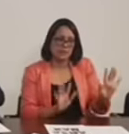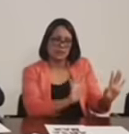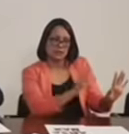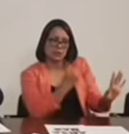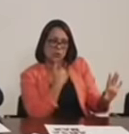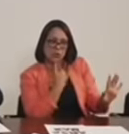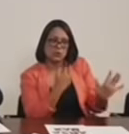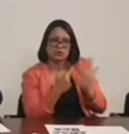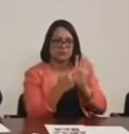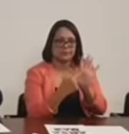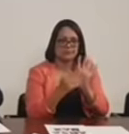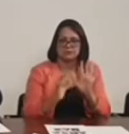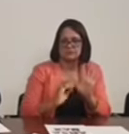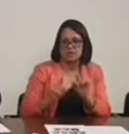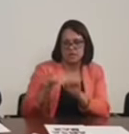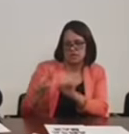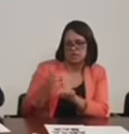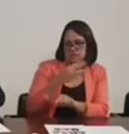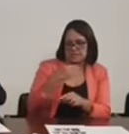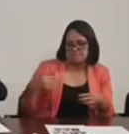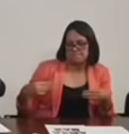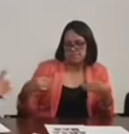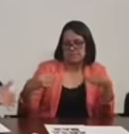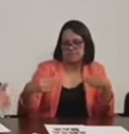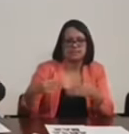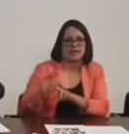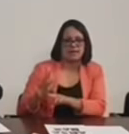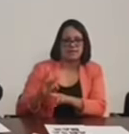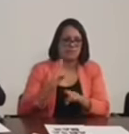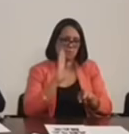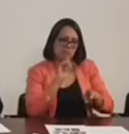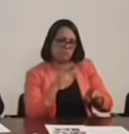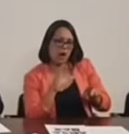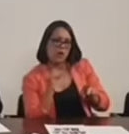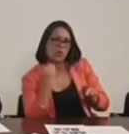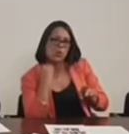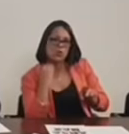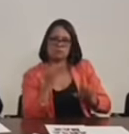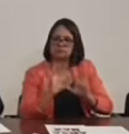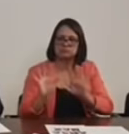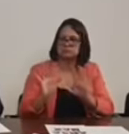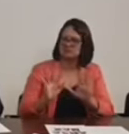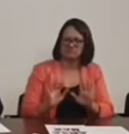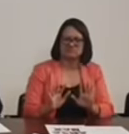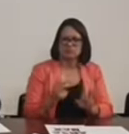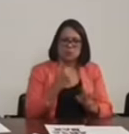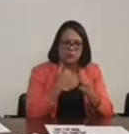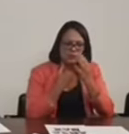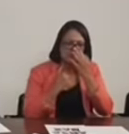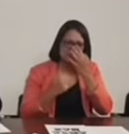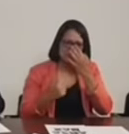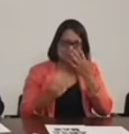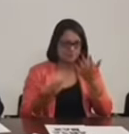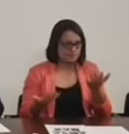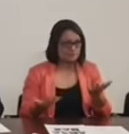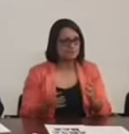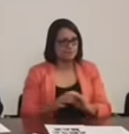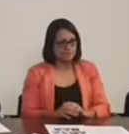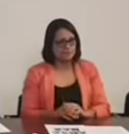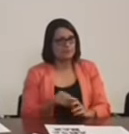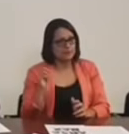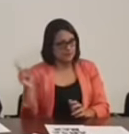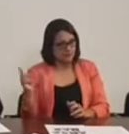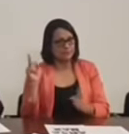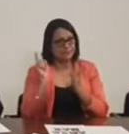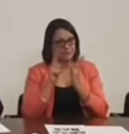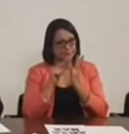pode, esse ministério, ou esse banco oficial, ou esse estatal, não pode. Então, o André